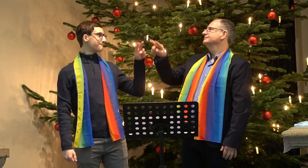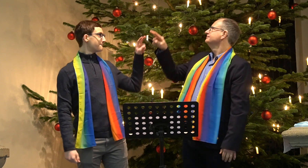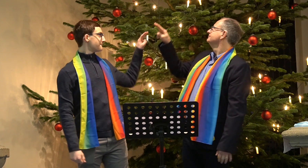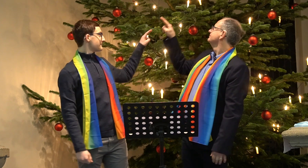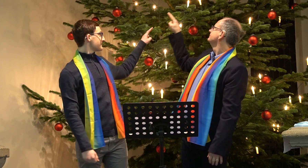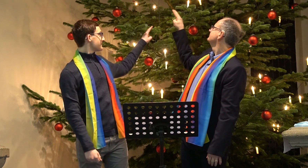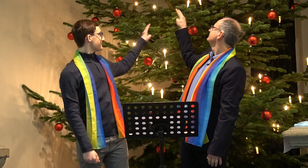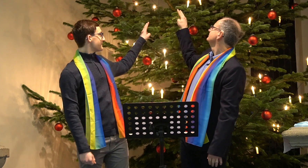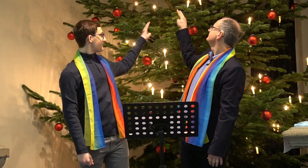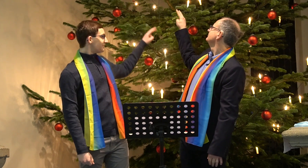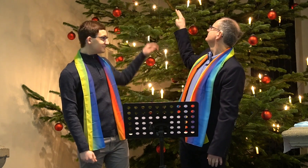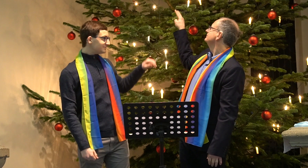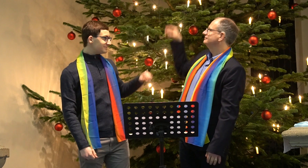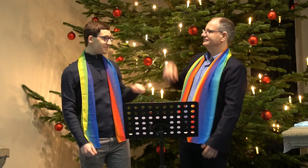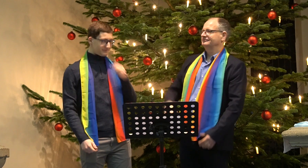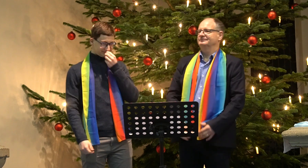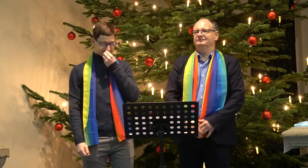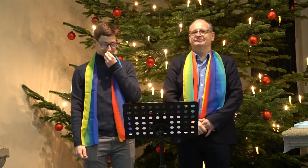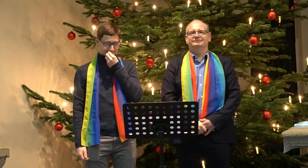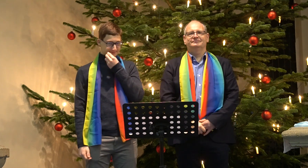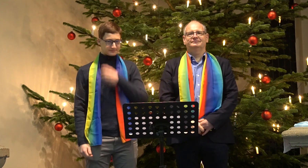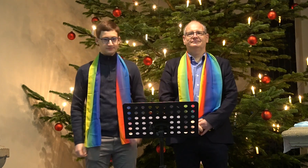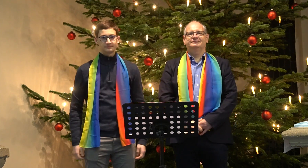Seht auf das Licht des Scheins.